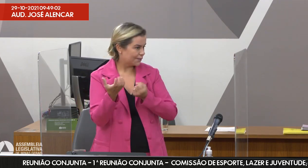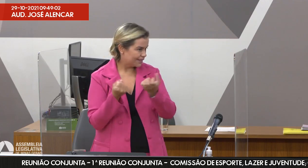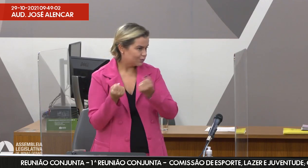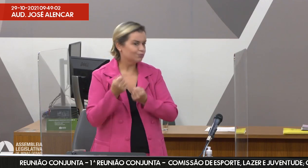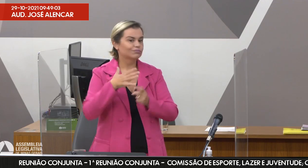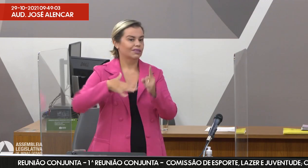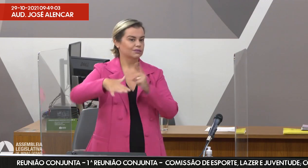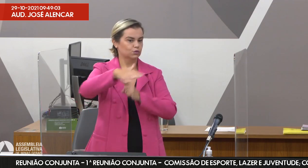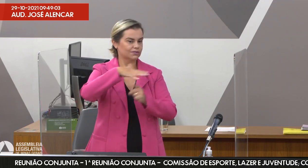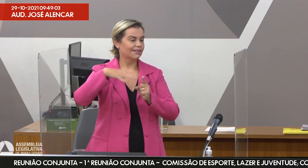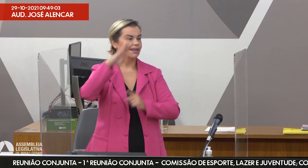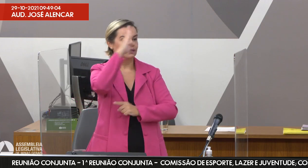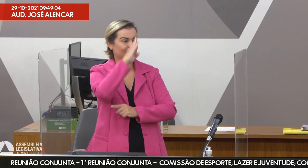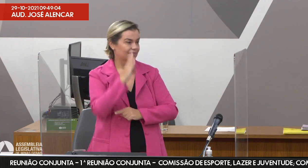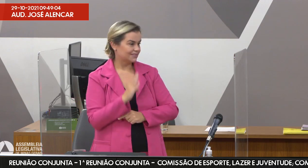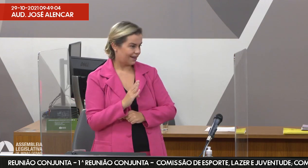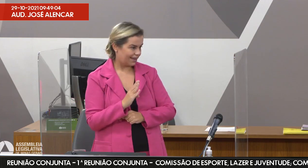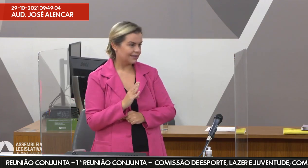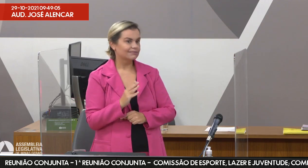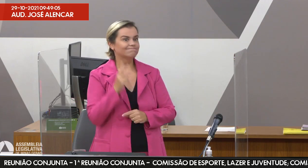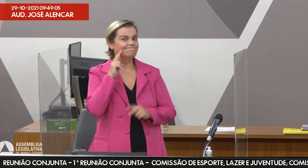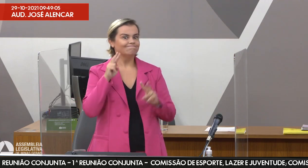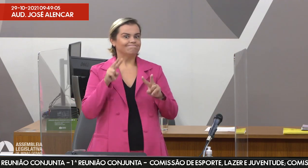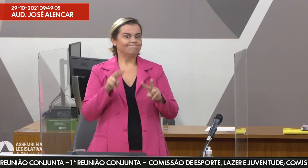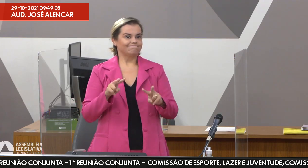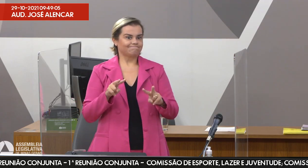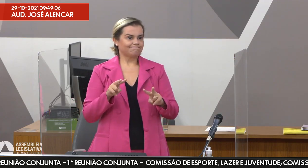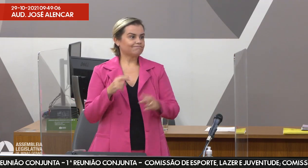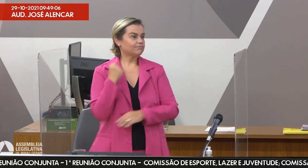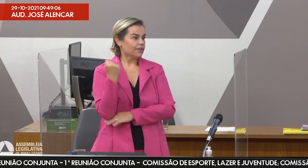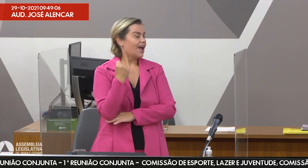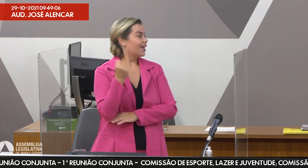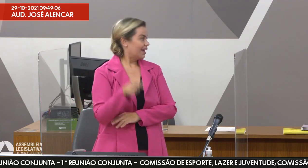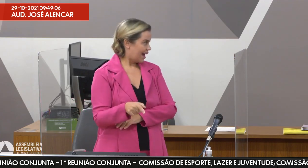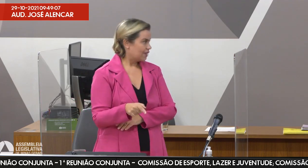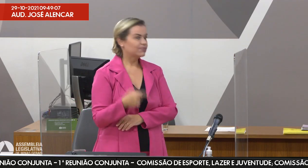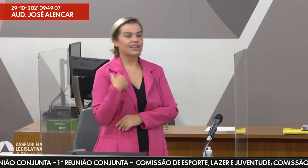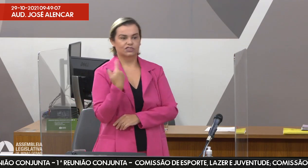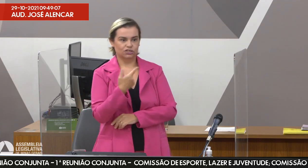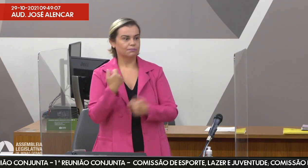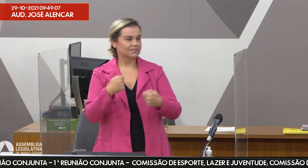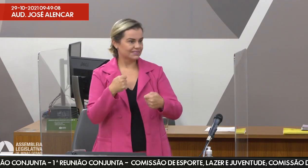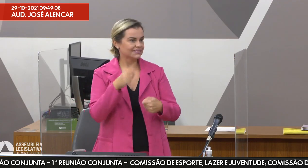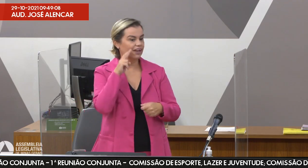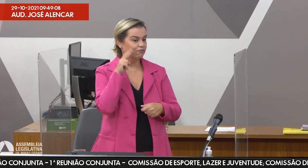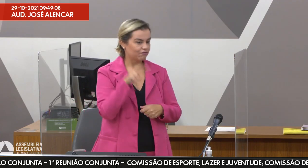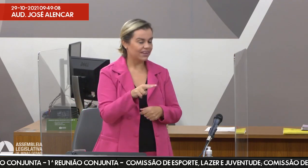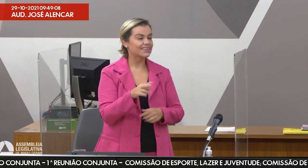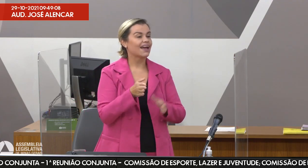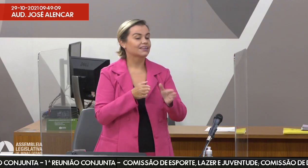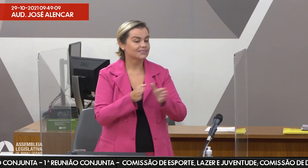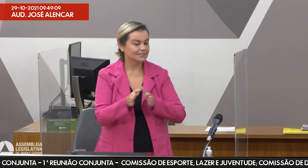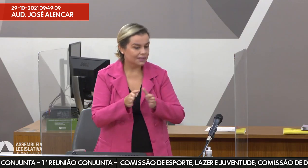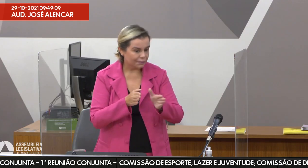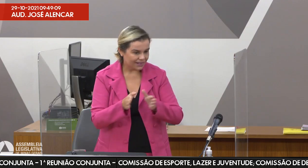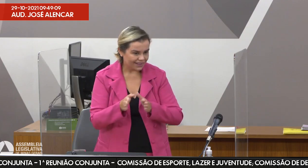Então, nós recebemos muitas demandas da sociedade civil a respeito